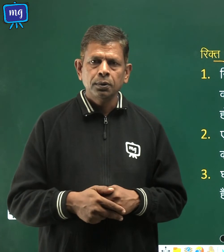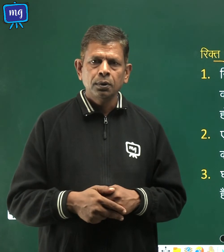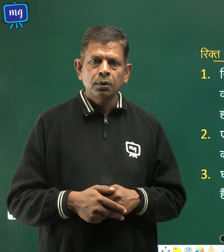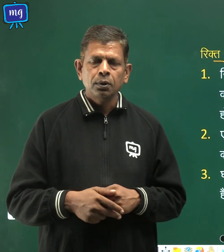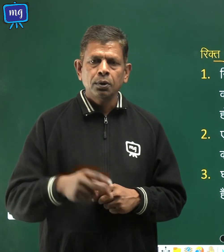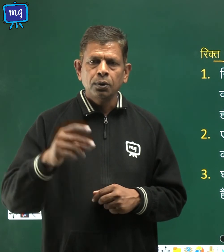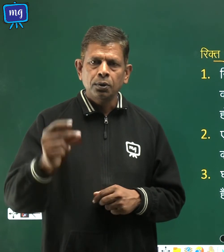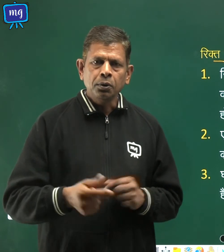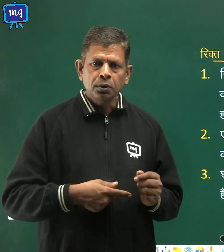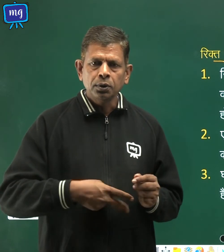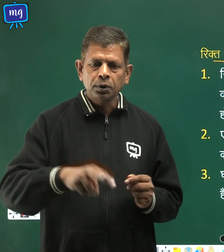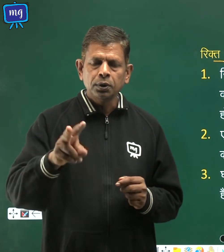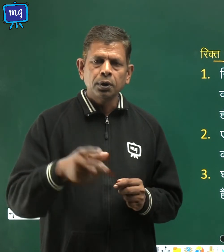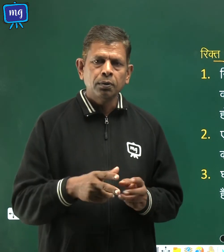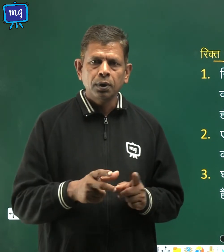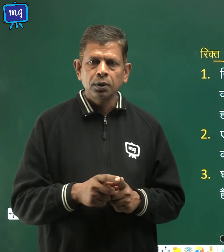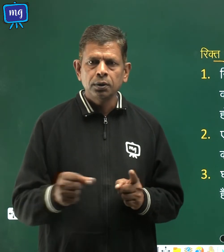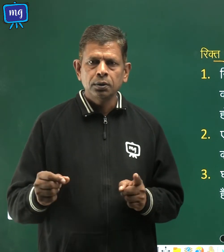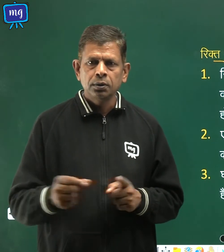गति करने वाली